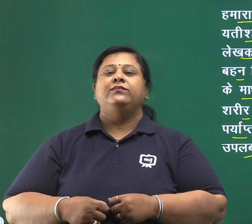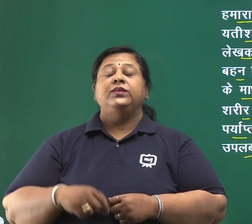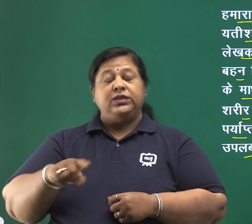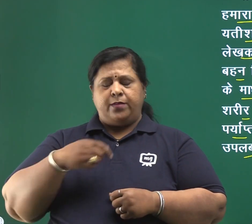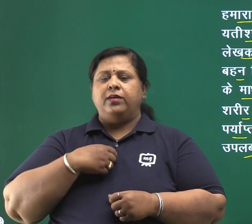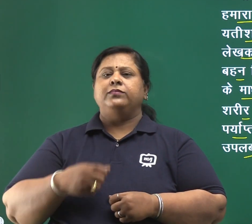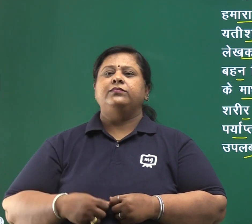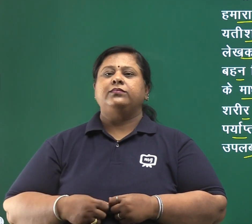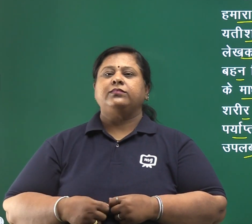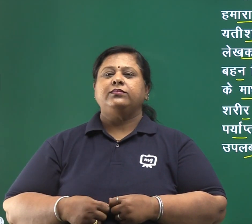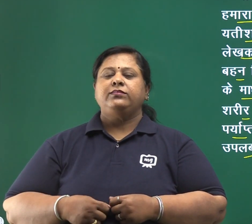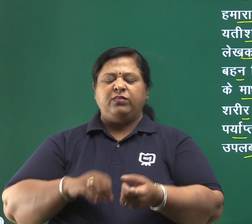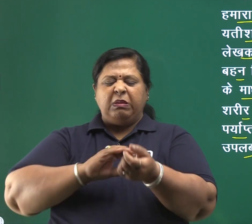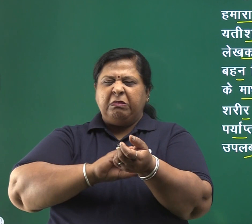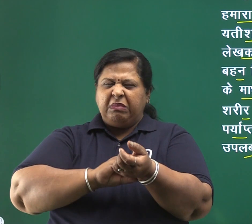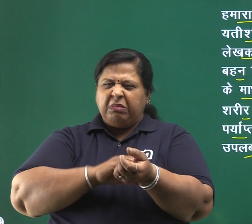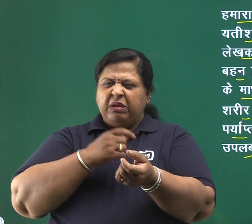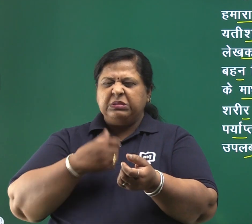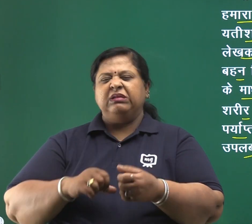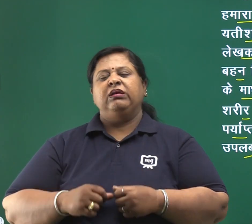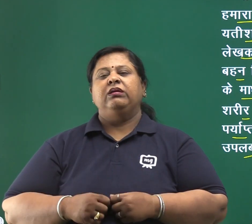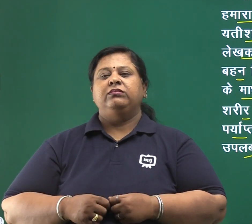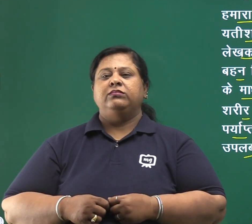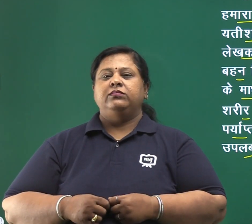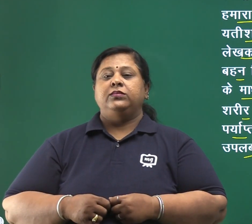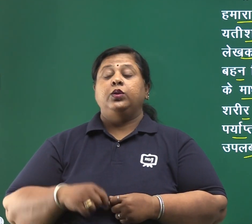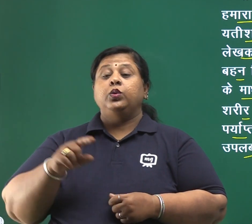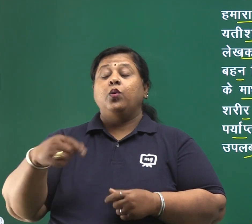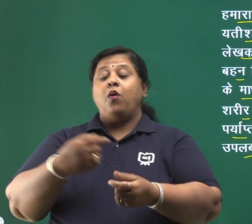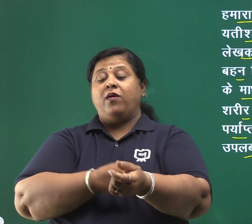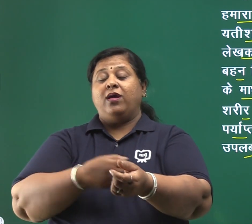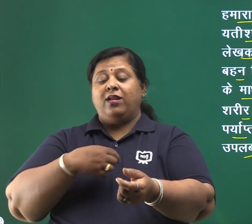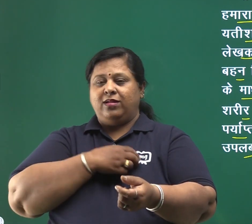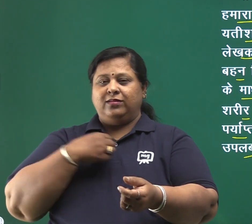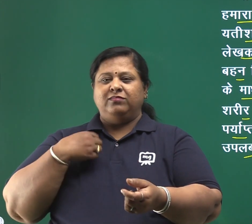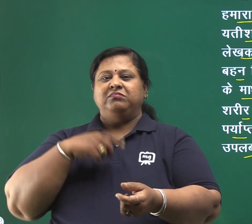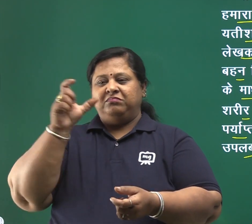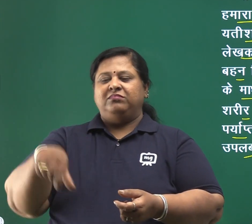जब हम बीमार हो जाते हैं तो डॉक्टर